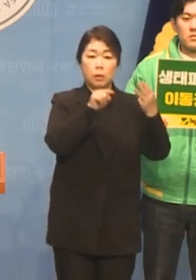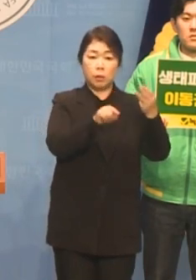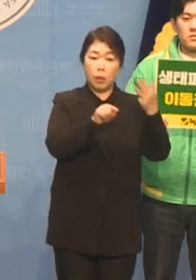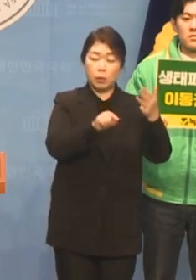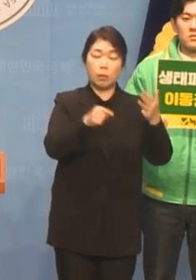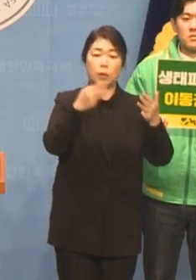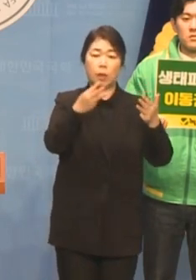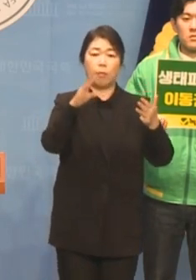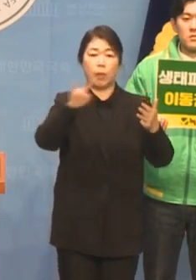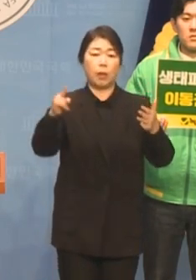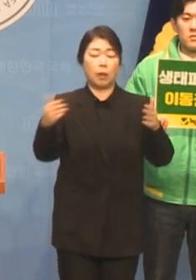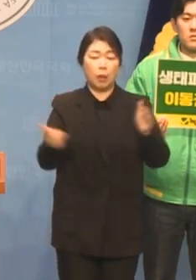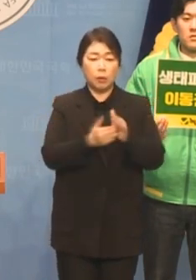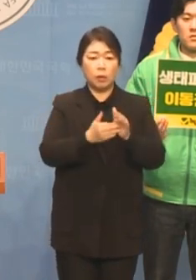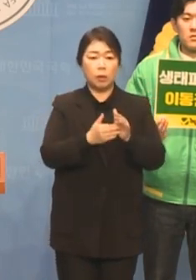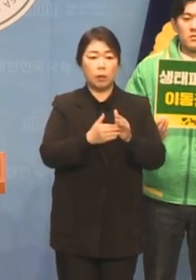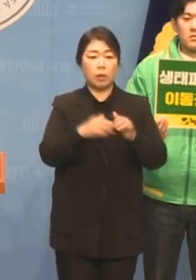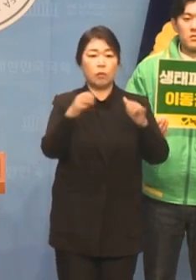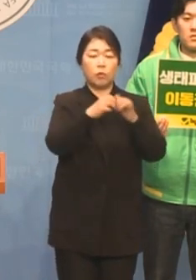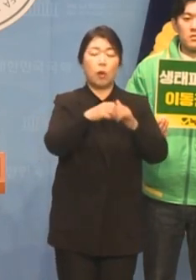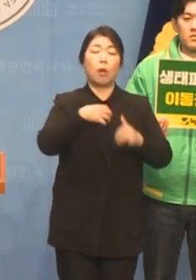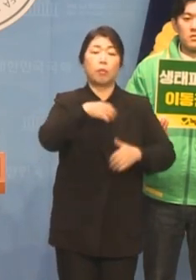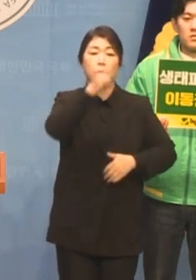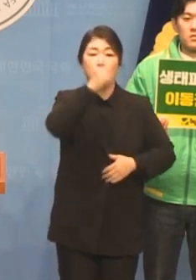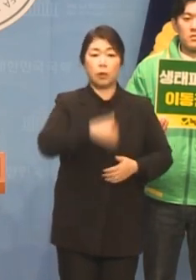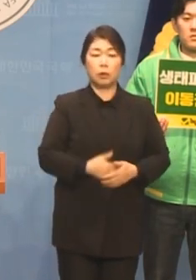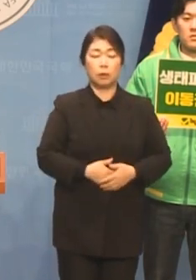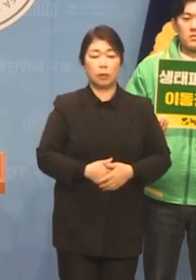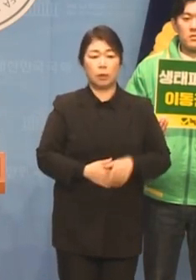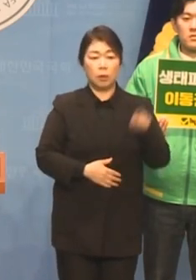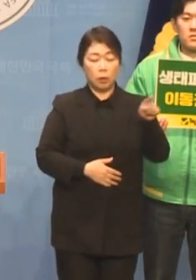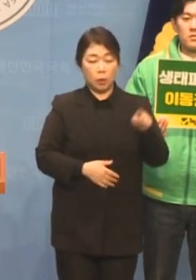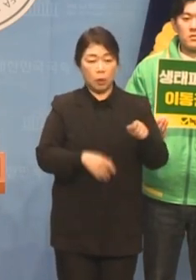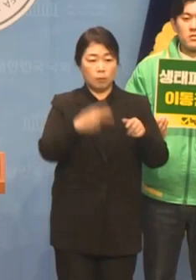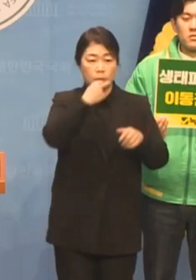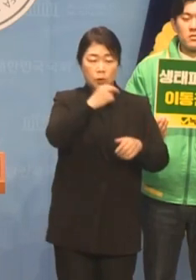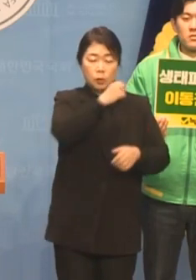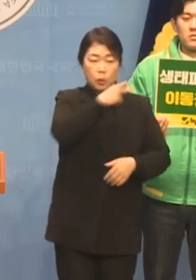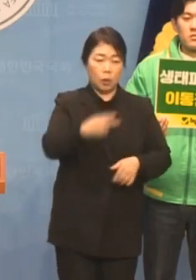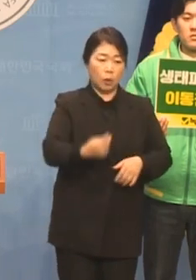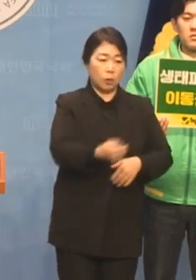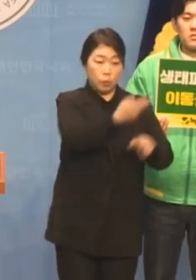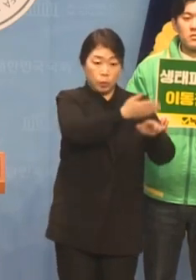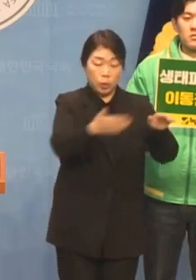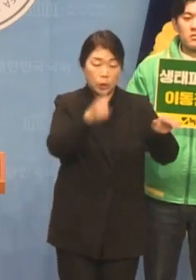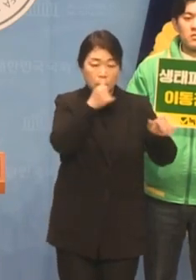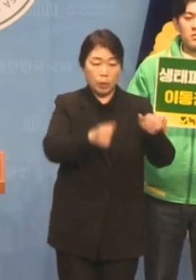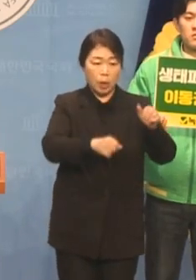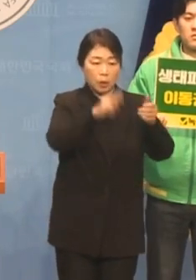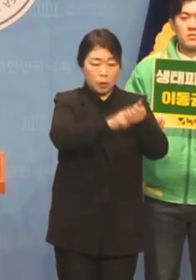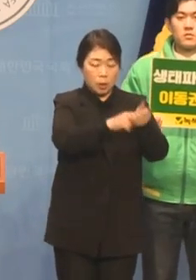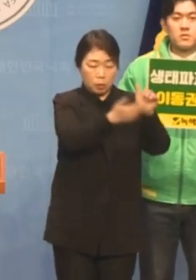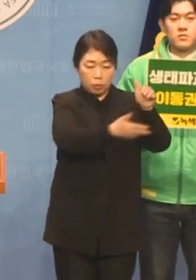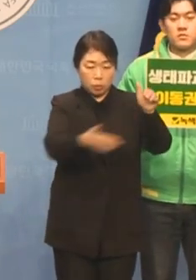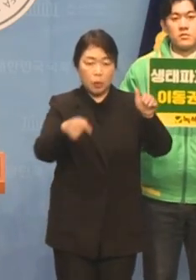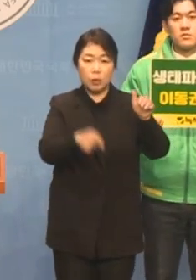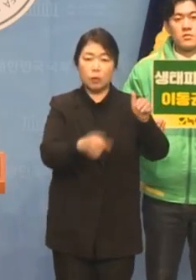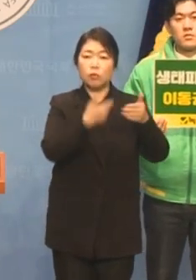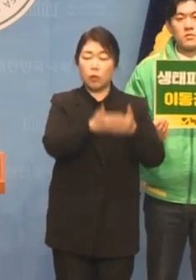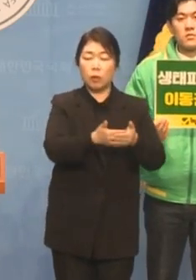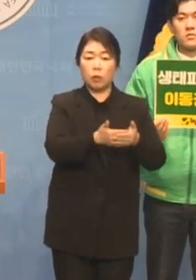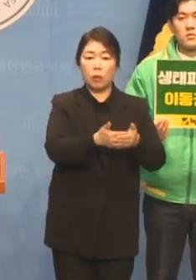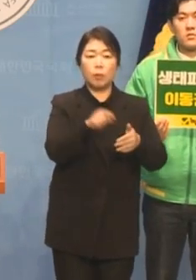높습니다 해당 부지에는 숨골이 많은 지역입니다 하천이 흐르지 않아 지하수가 중요한 제주여서